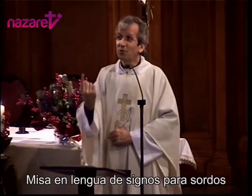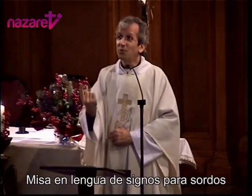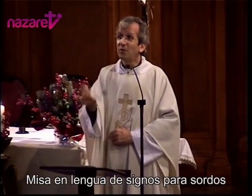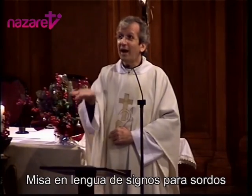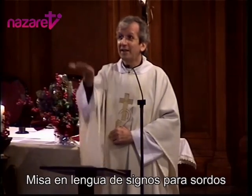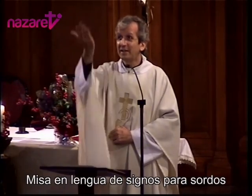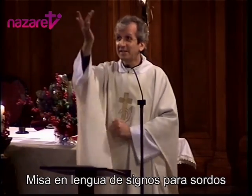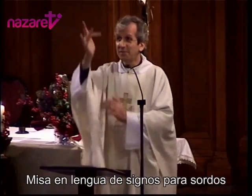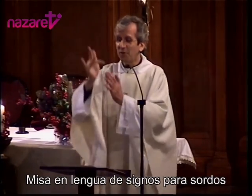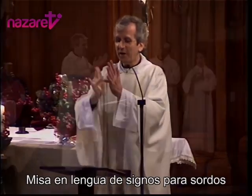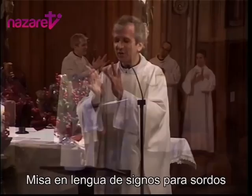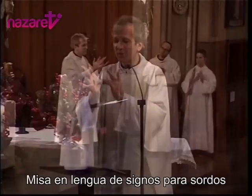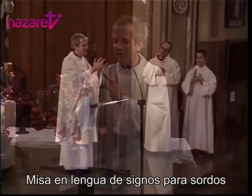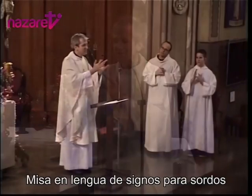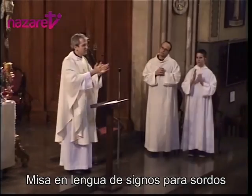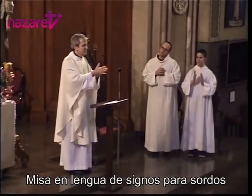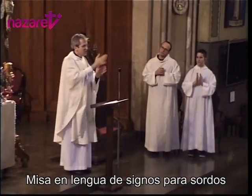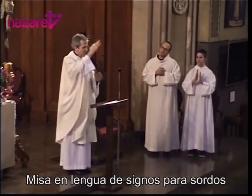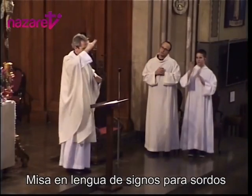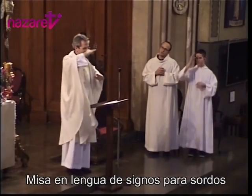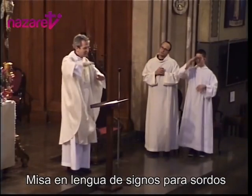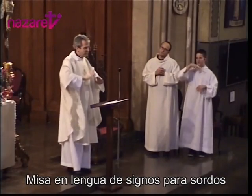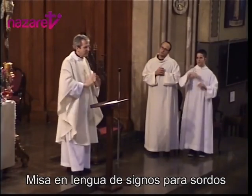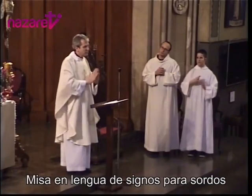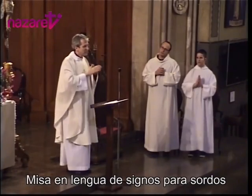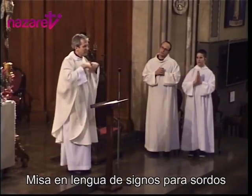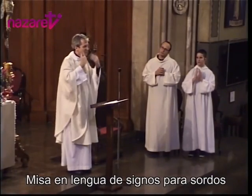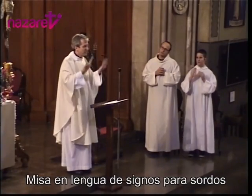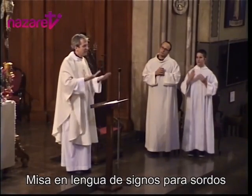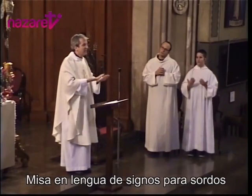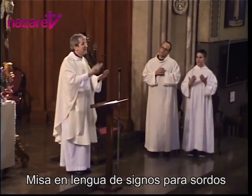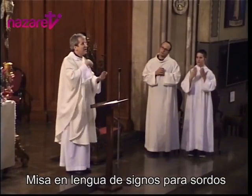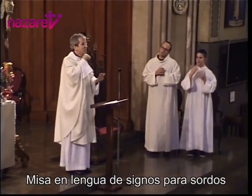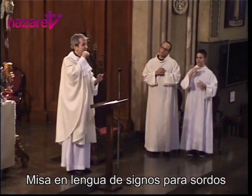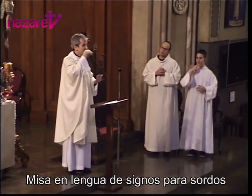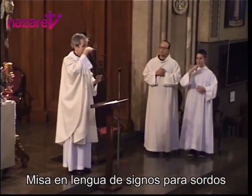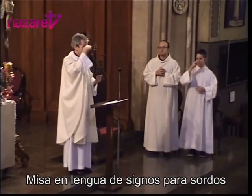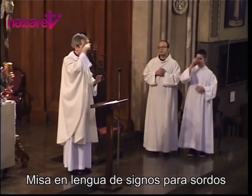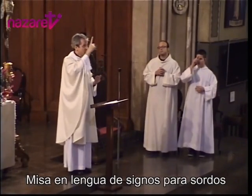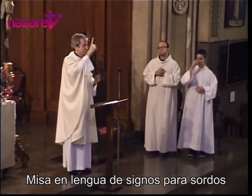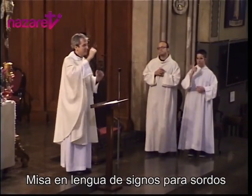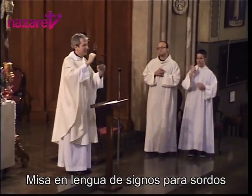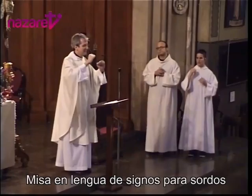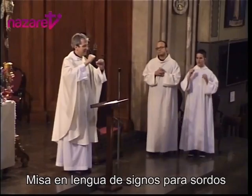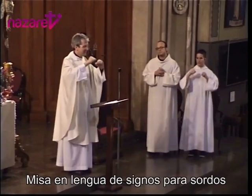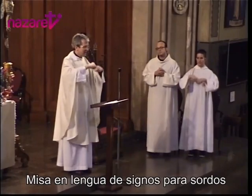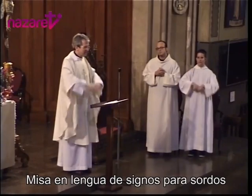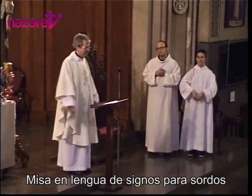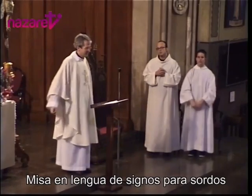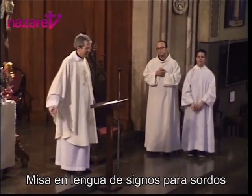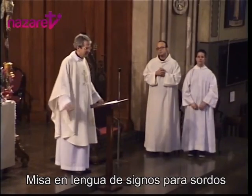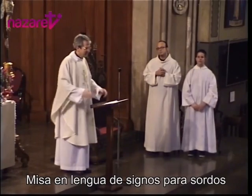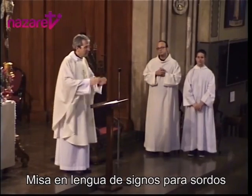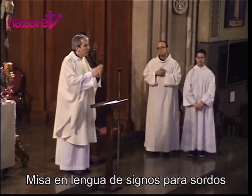solo tú, Altísimo Jesucristo, con el Espíritu Santo, en la gloria de Dios Padre.